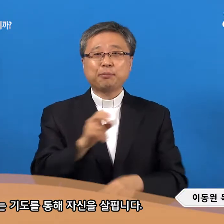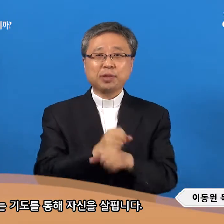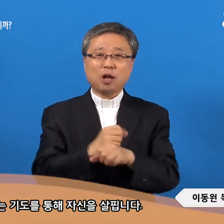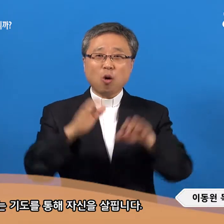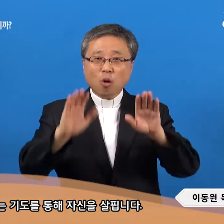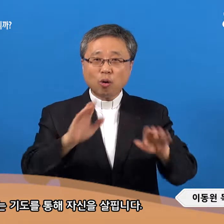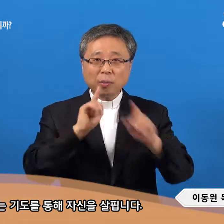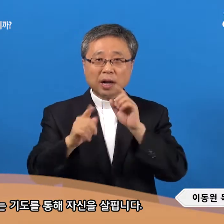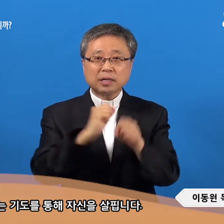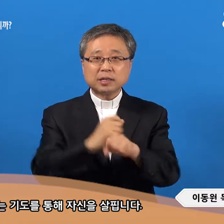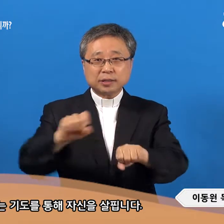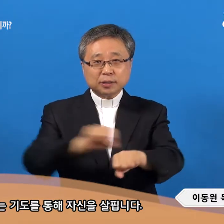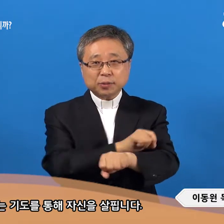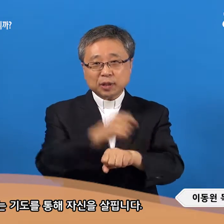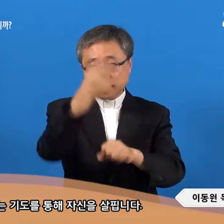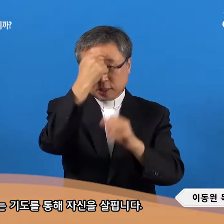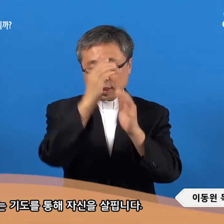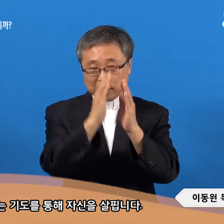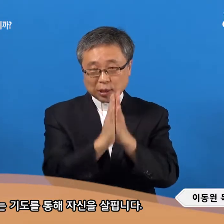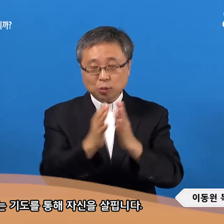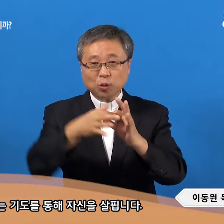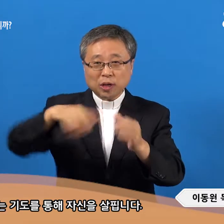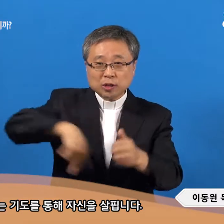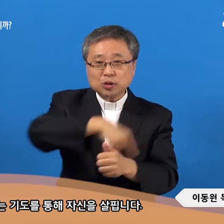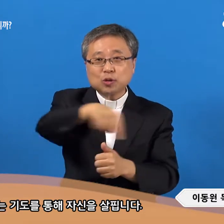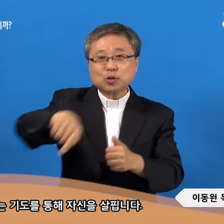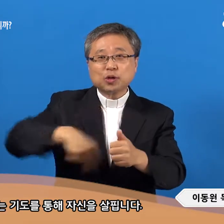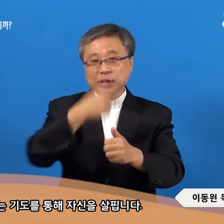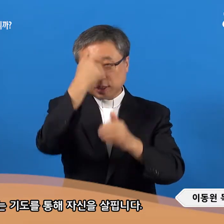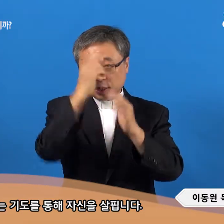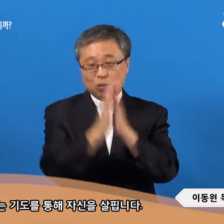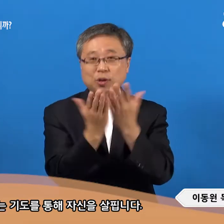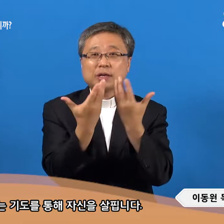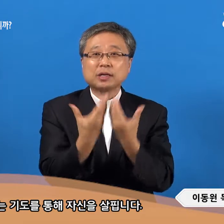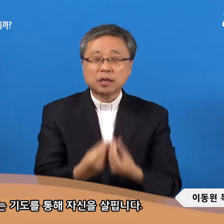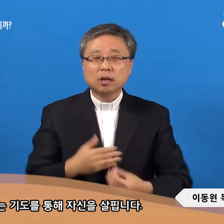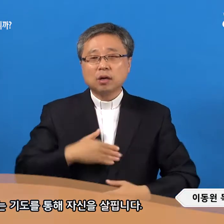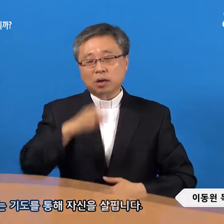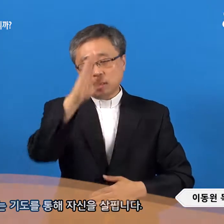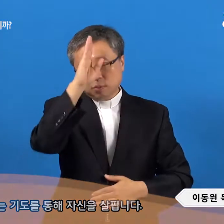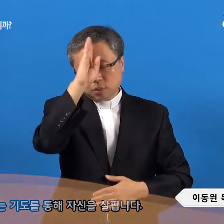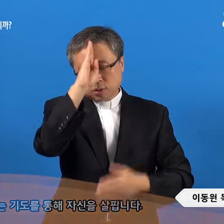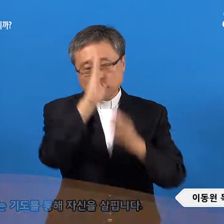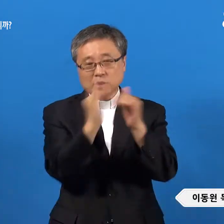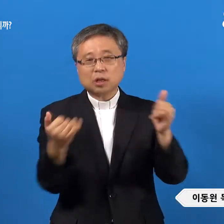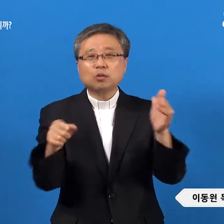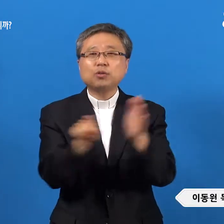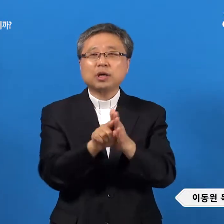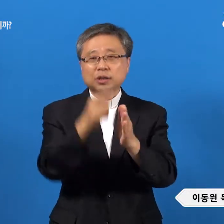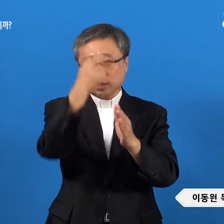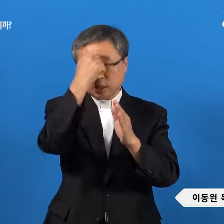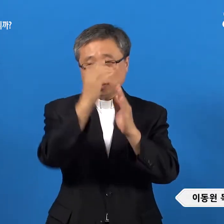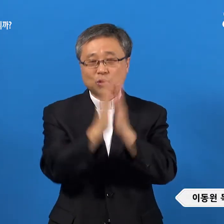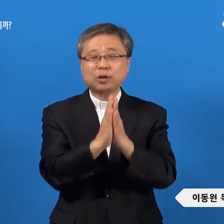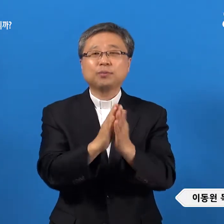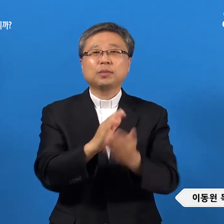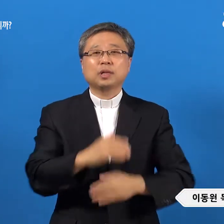제시하는 특별한 기도의 정황, 기도의 케이스는 병든 자를 위한 기도입니다.